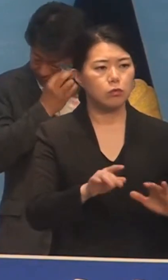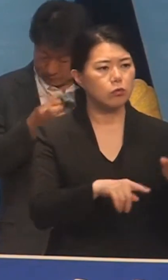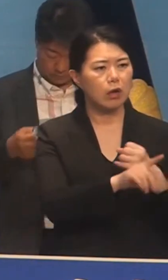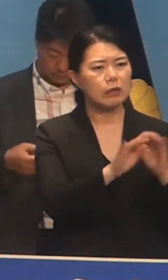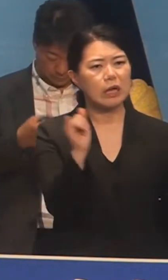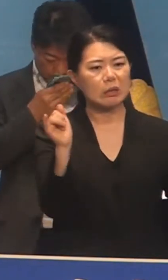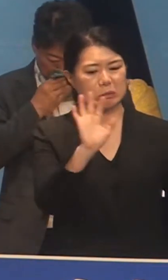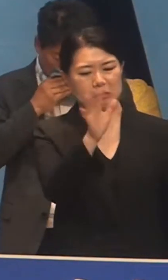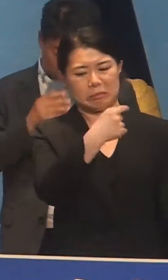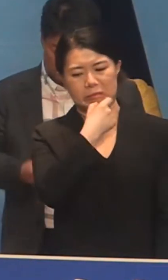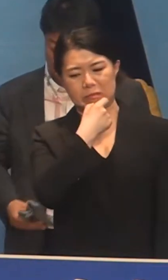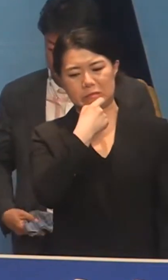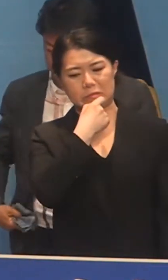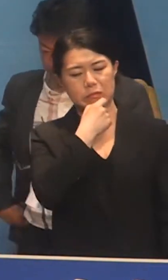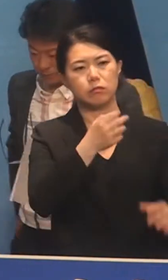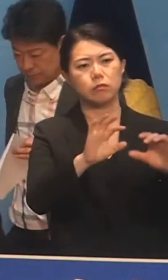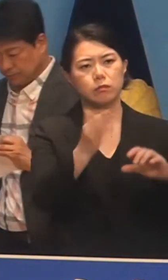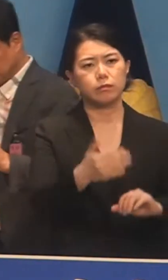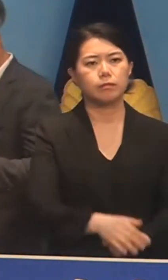나라가 되어가고 있습니다.